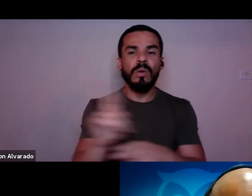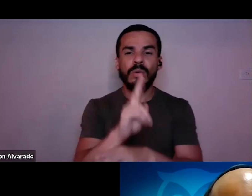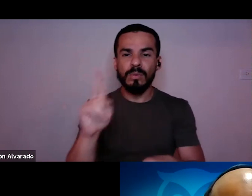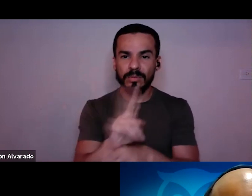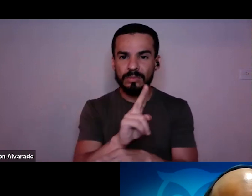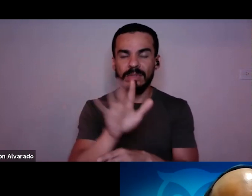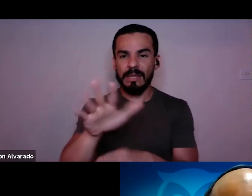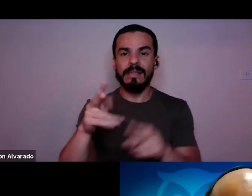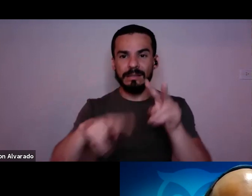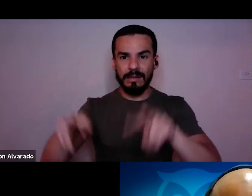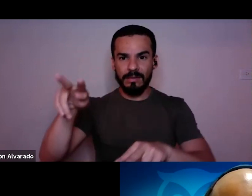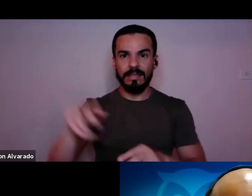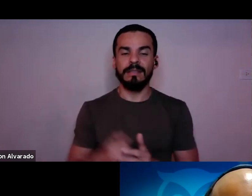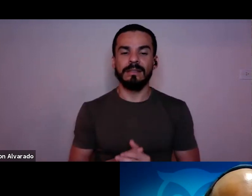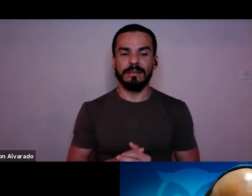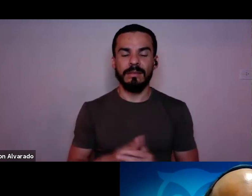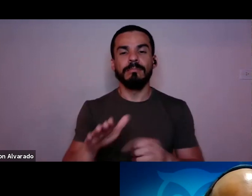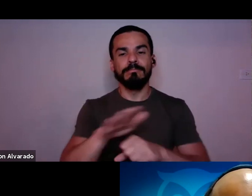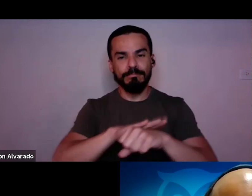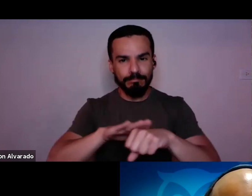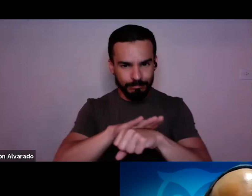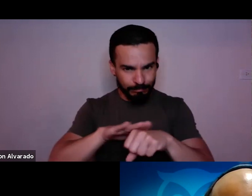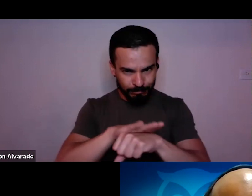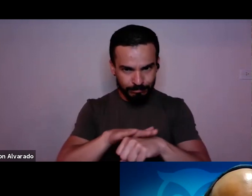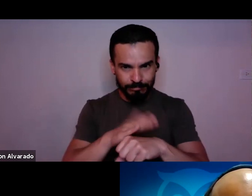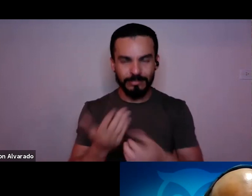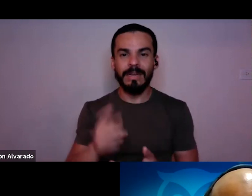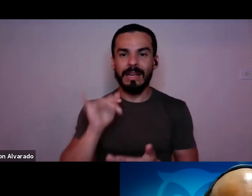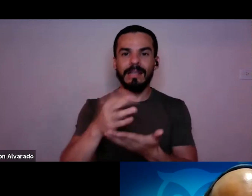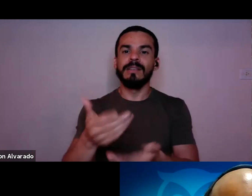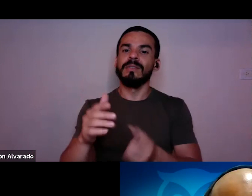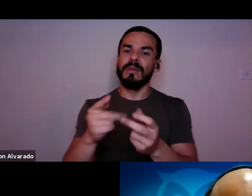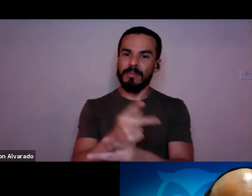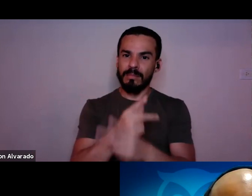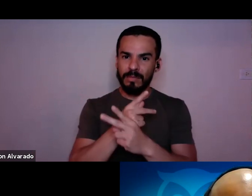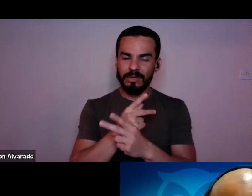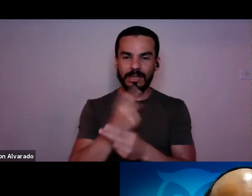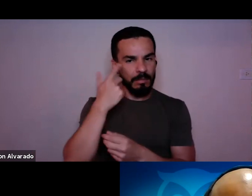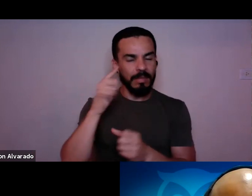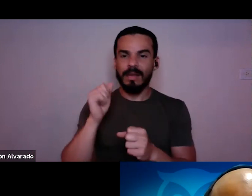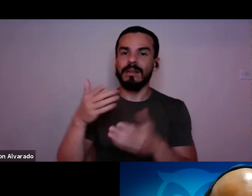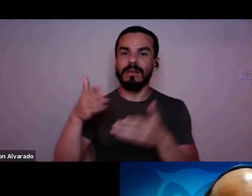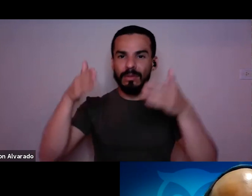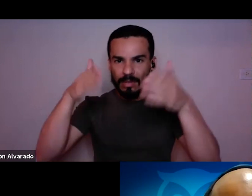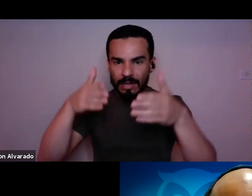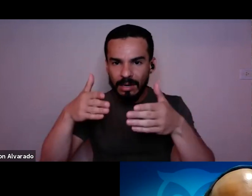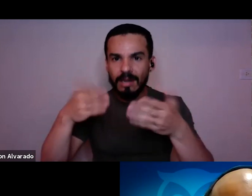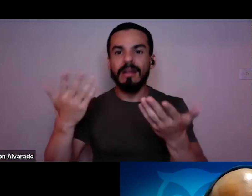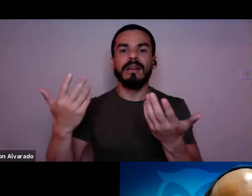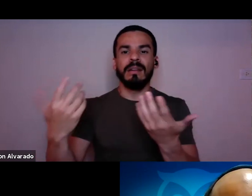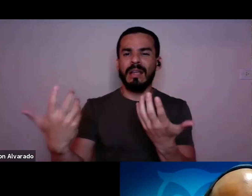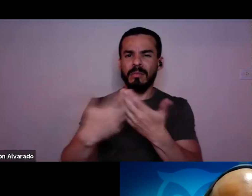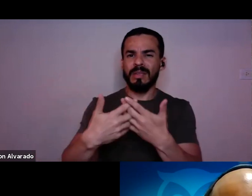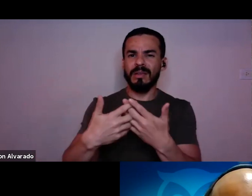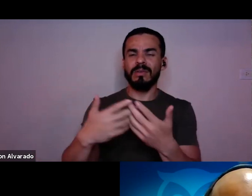esa validación por favor por favor que eso nos va a proteger Para no caer en apegos tóxicos no